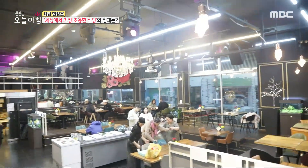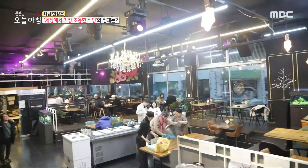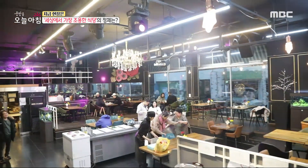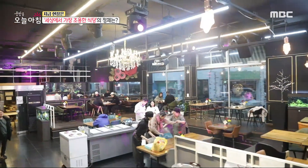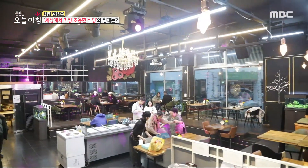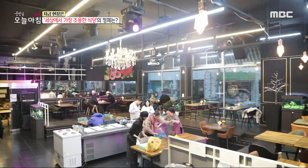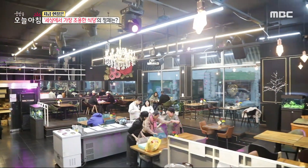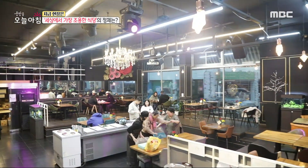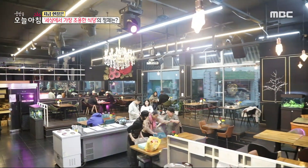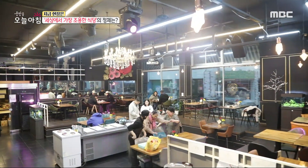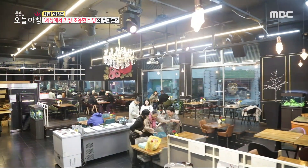즐거웠던 걸로.